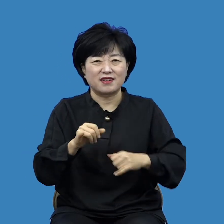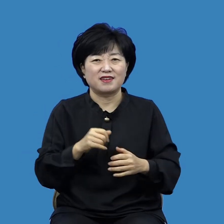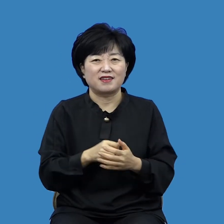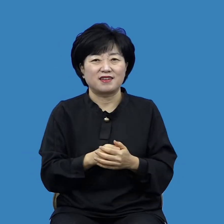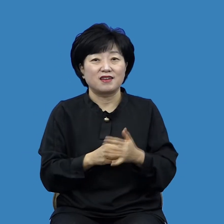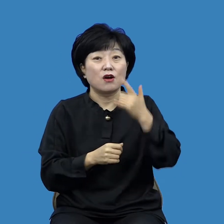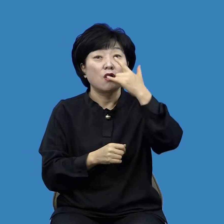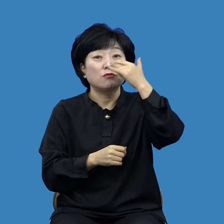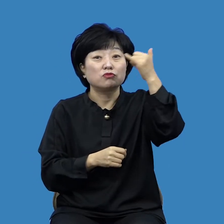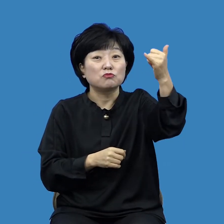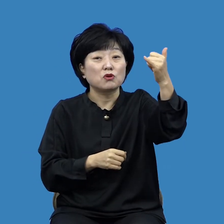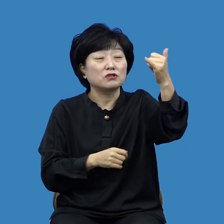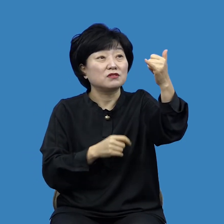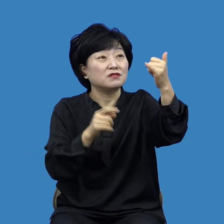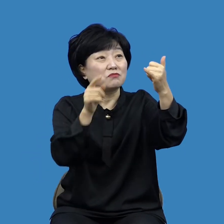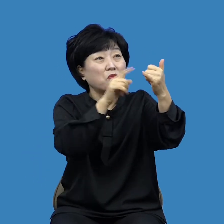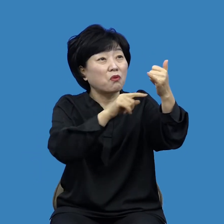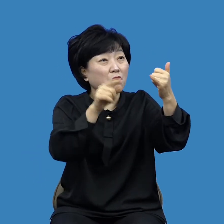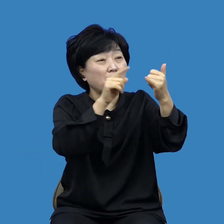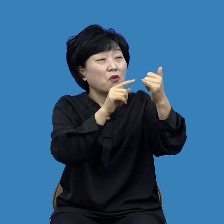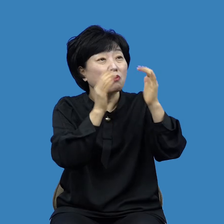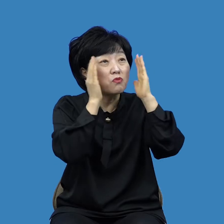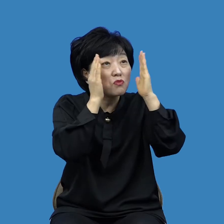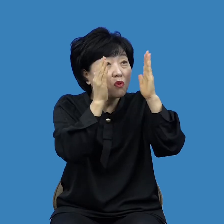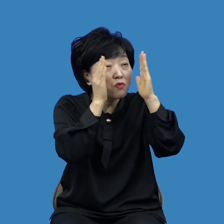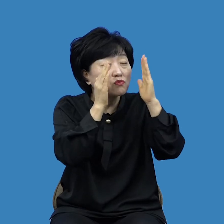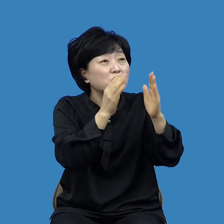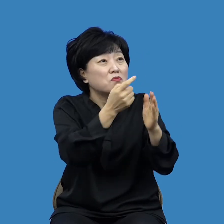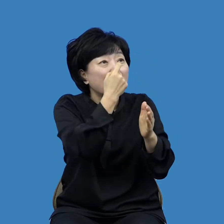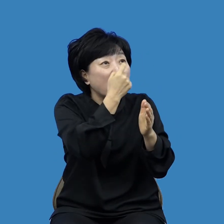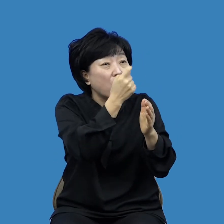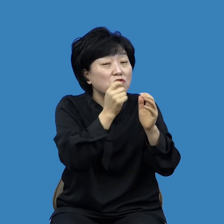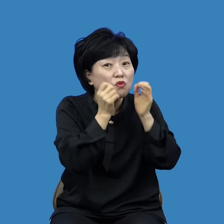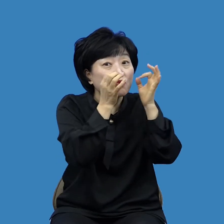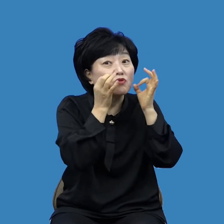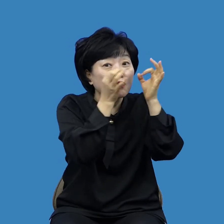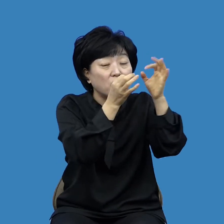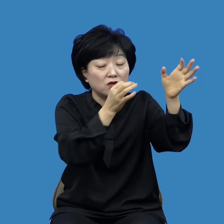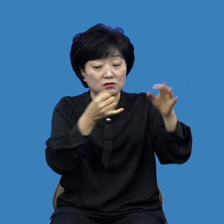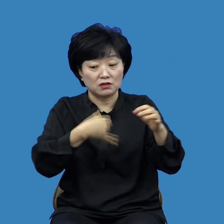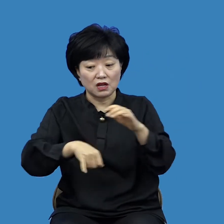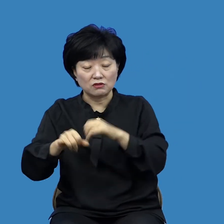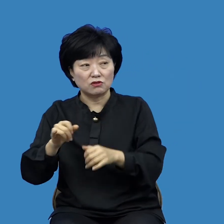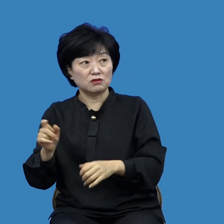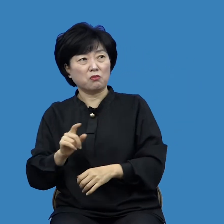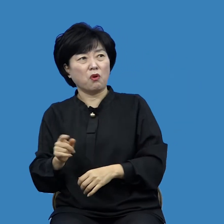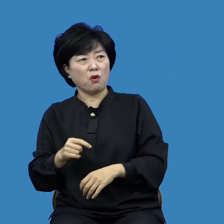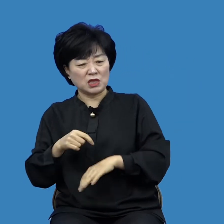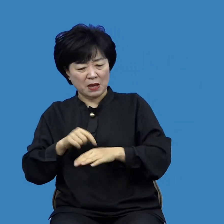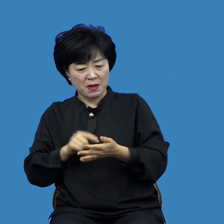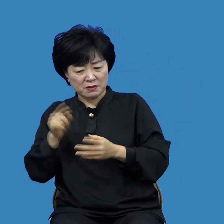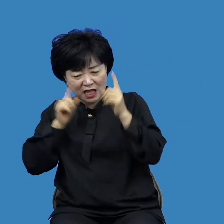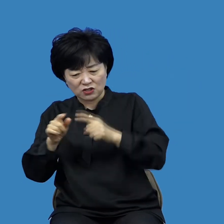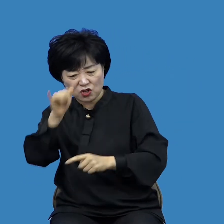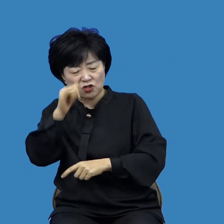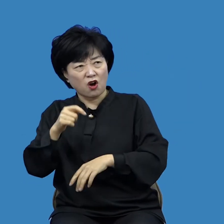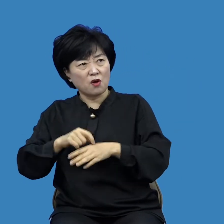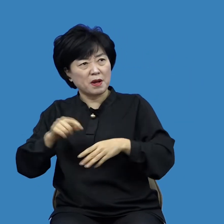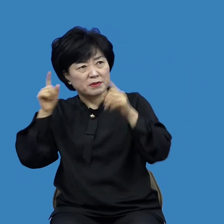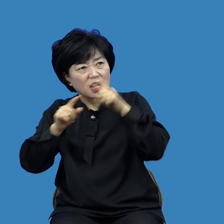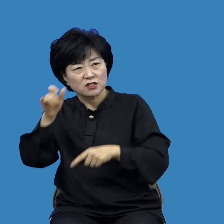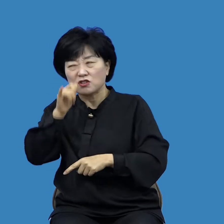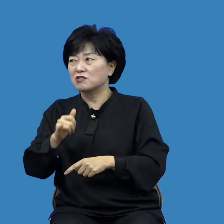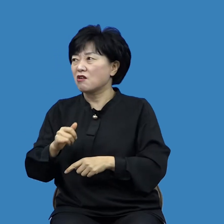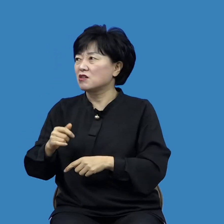간다면 자녀들은 내적 치유 가고 이래 맨날. 그러니까 이게 문제인 거죠. 자녀들도 배우고 노력을 해야지 회복되는 거지. 맨날 자기는 피해자라서